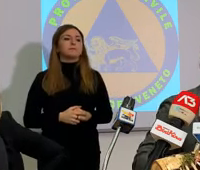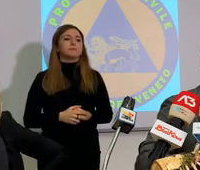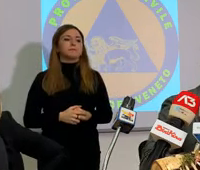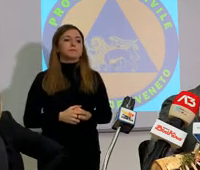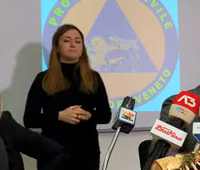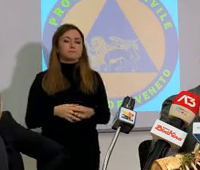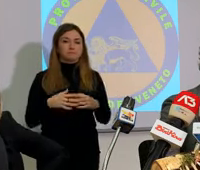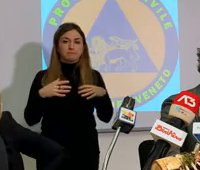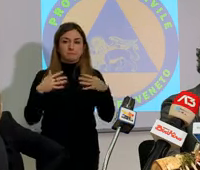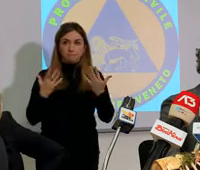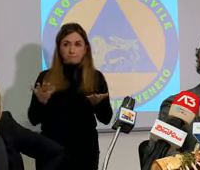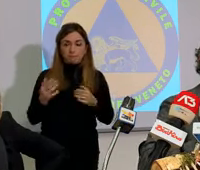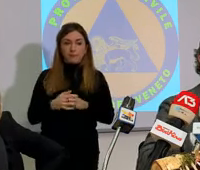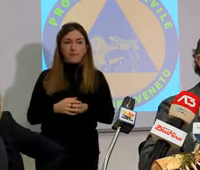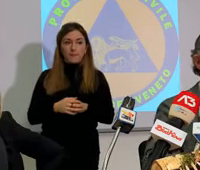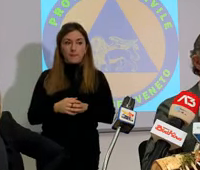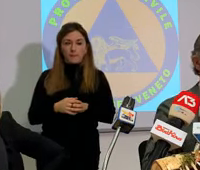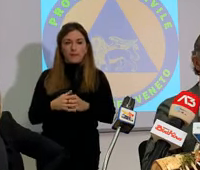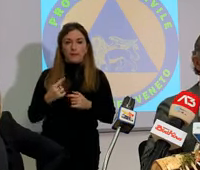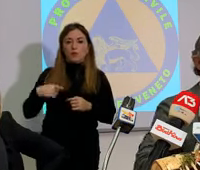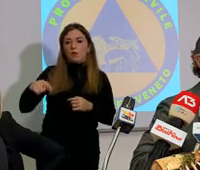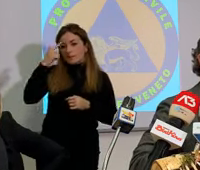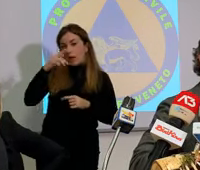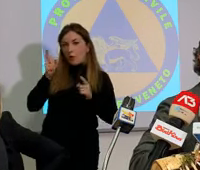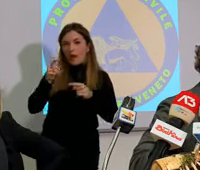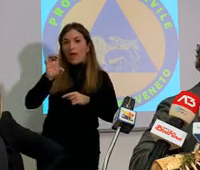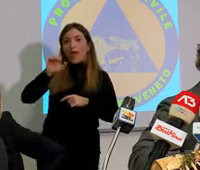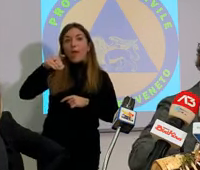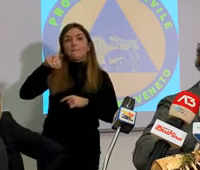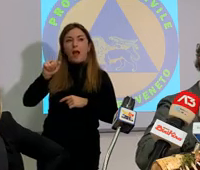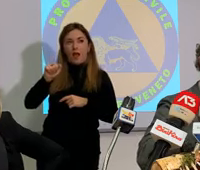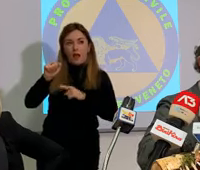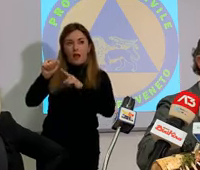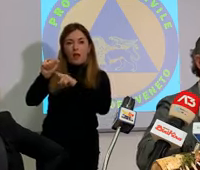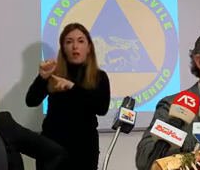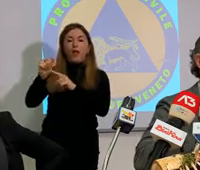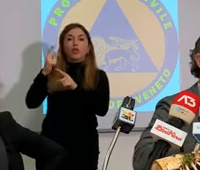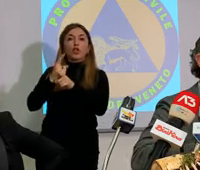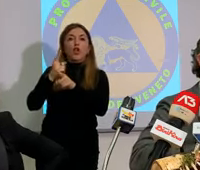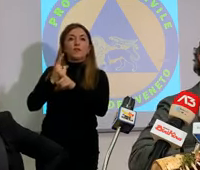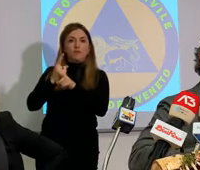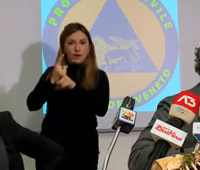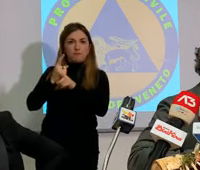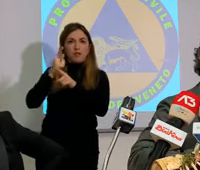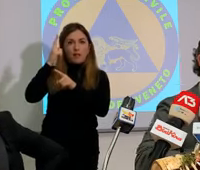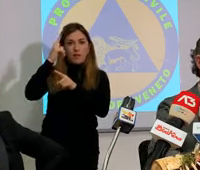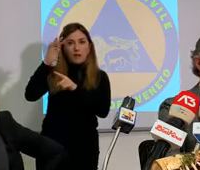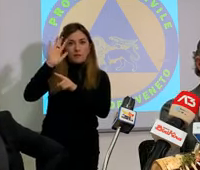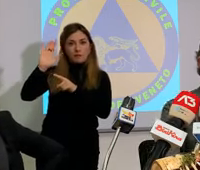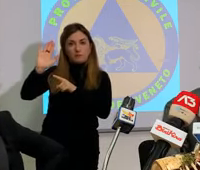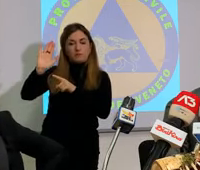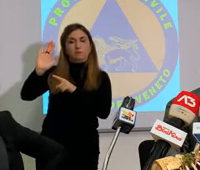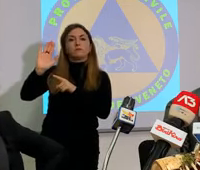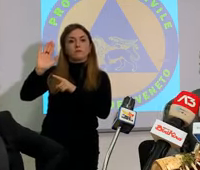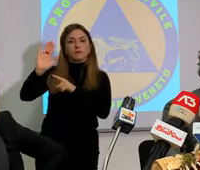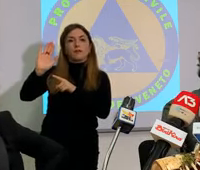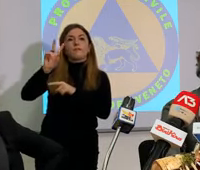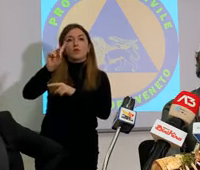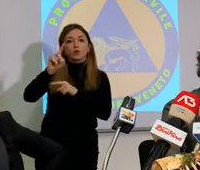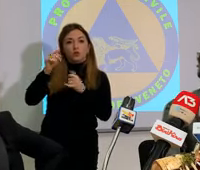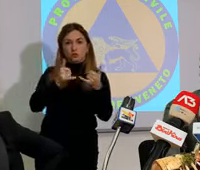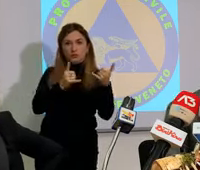è dato a sapere come si dice in questi casi è che è ma dovrebbe dare il suo parere il 21 dicembre a quel punto